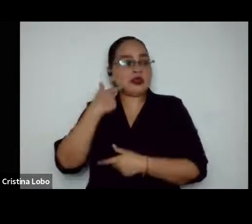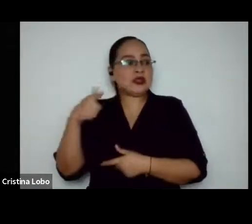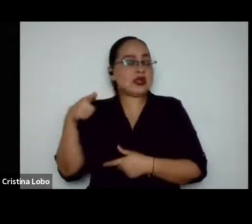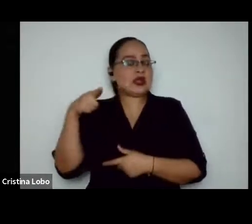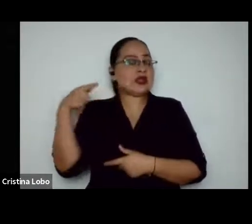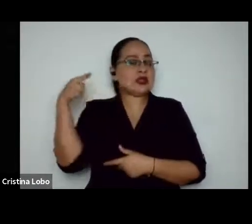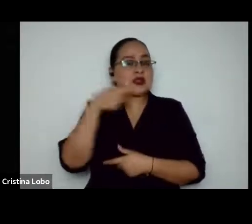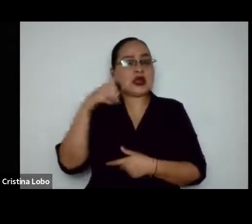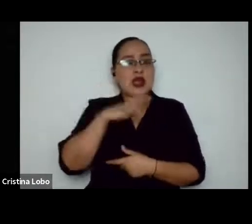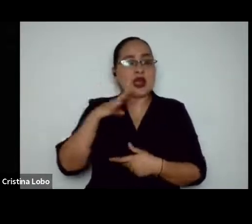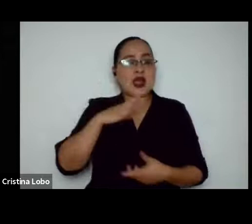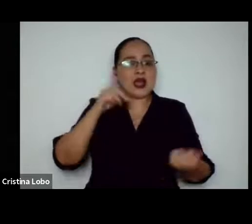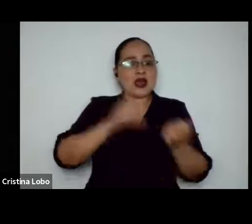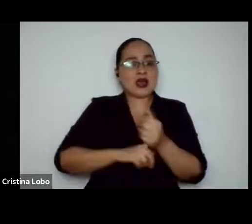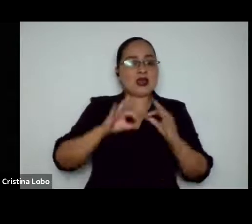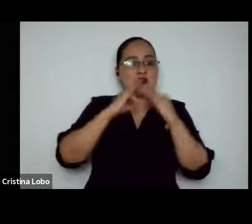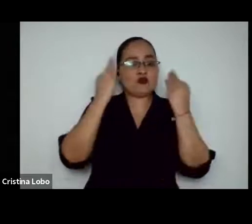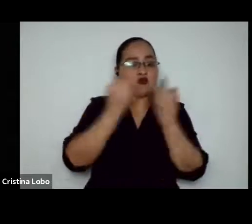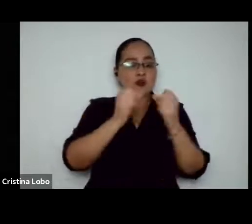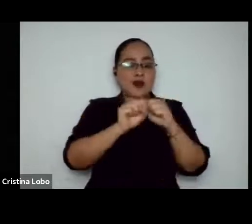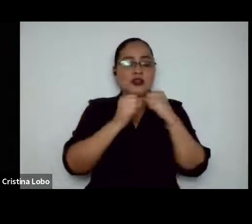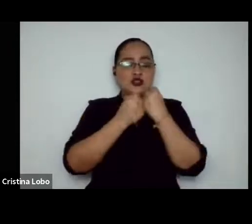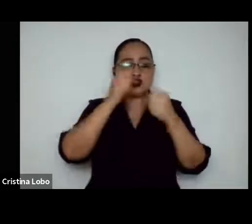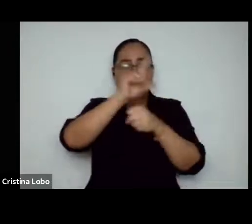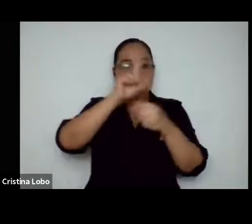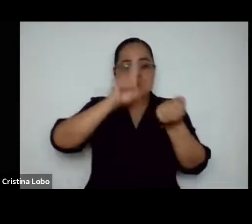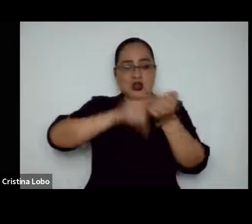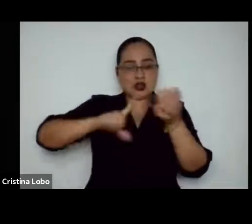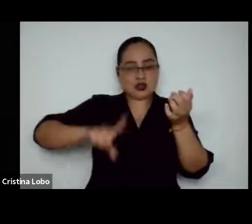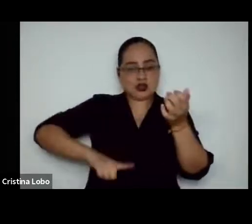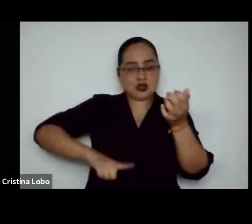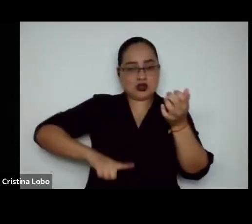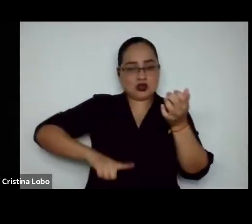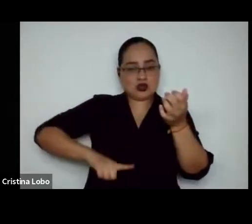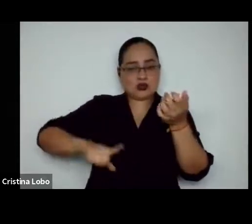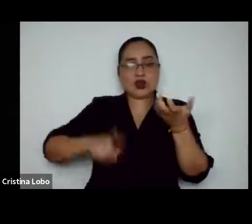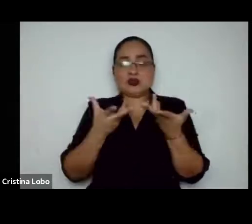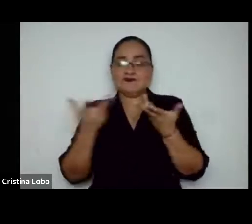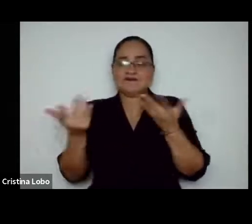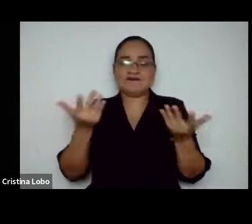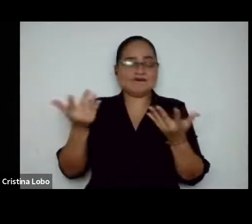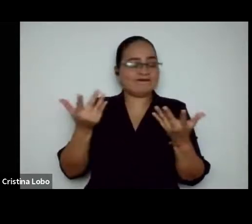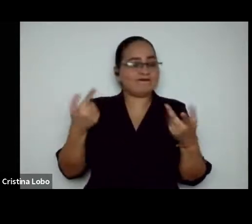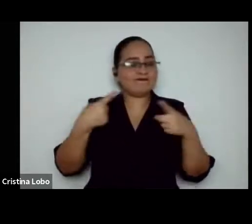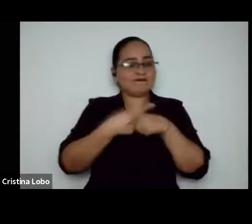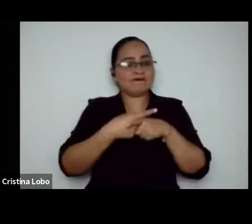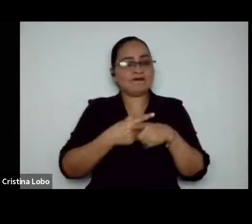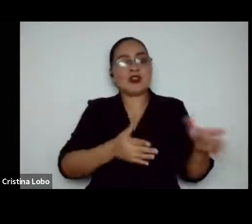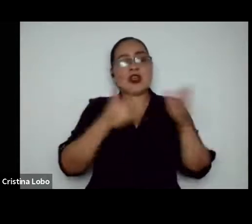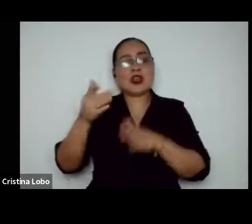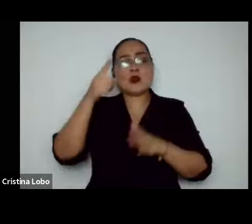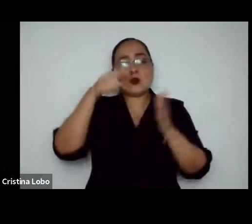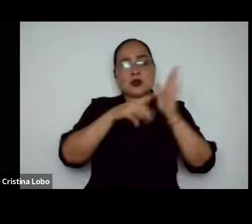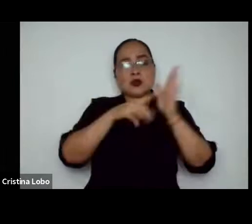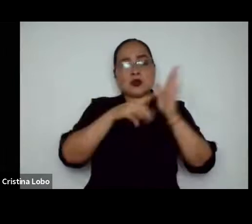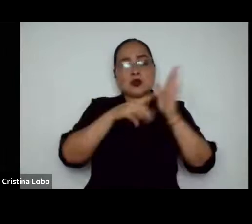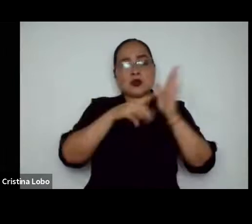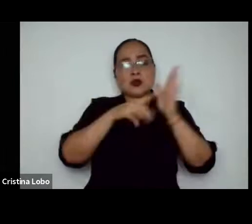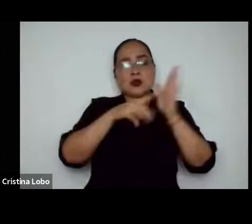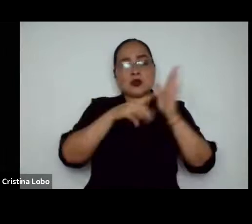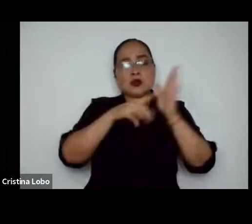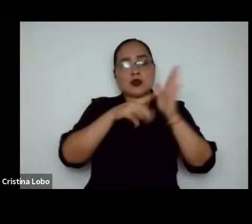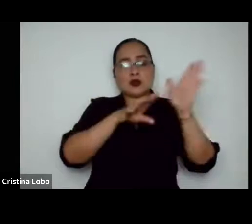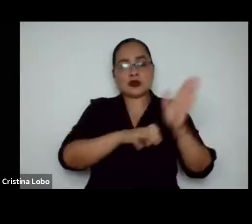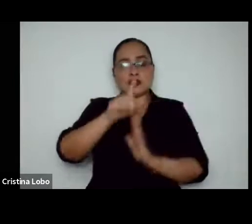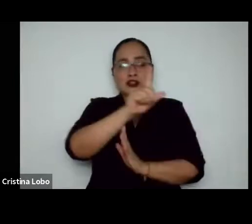concepción del Estado social, de la democracia social. Eso empieza a cambiar en 1970, cuando, por un lado, empieza